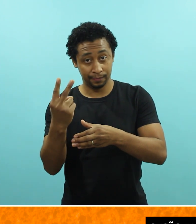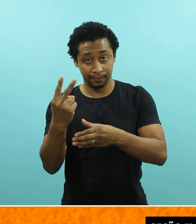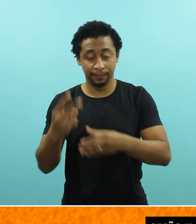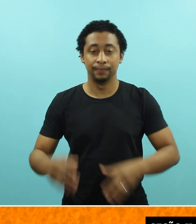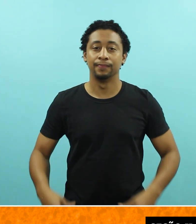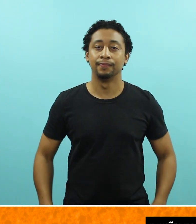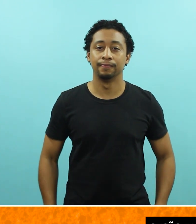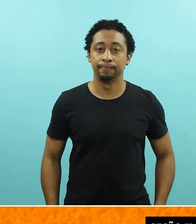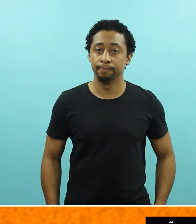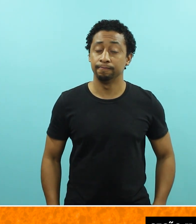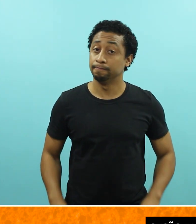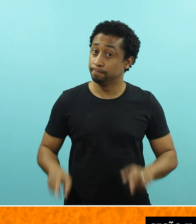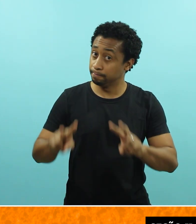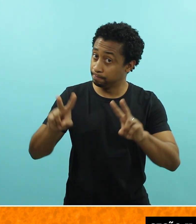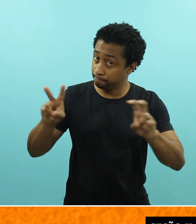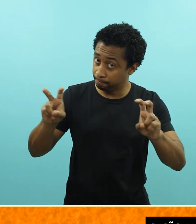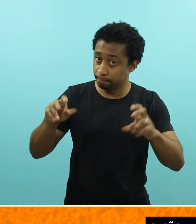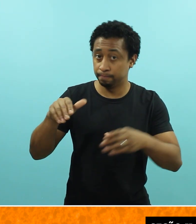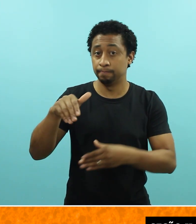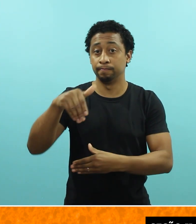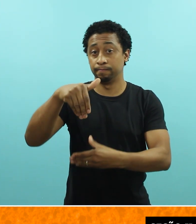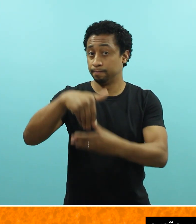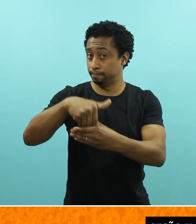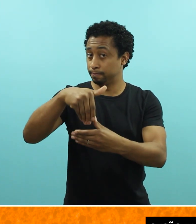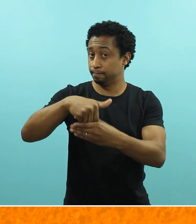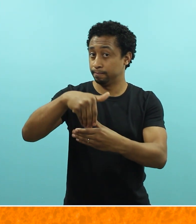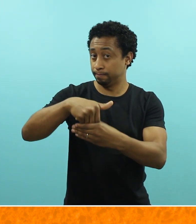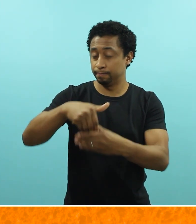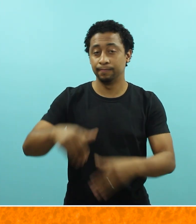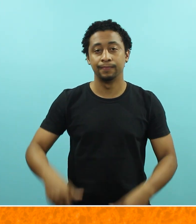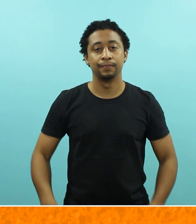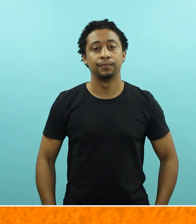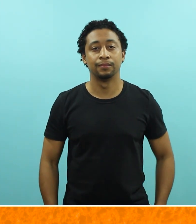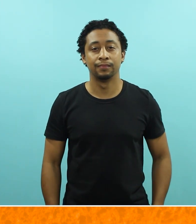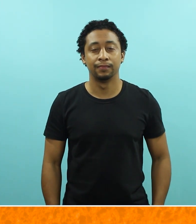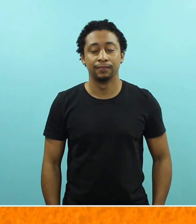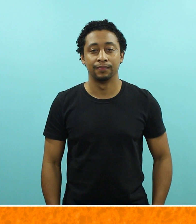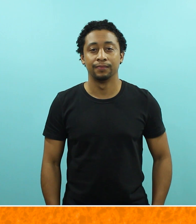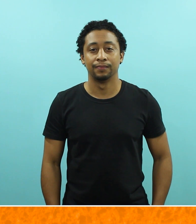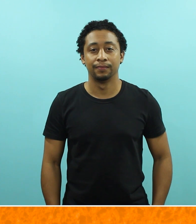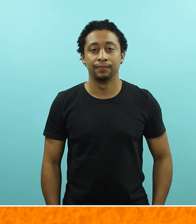Seção 2. Da votação.